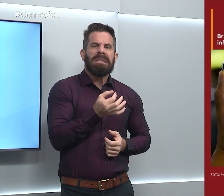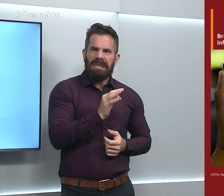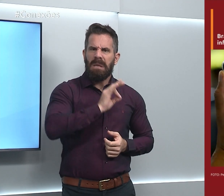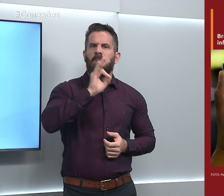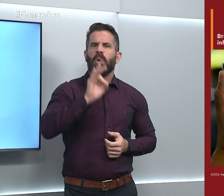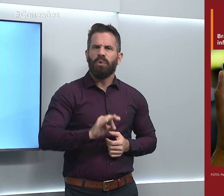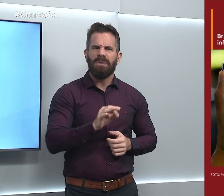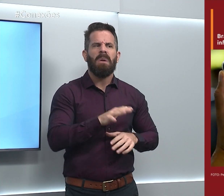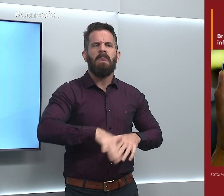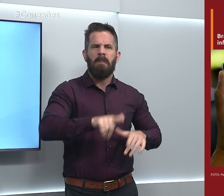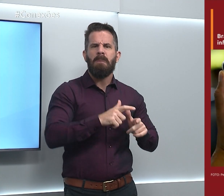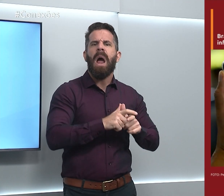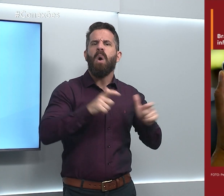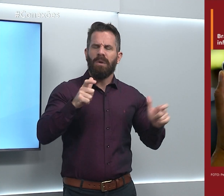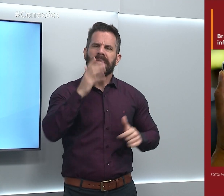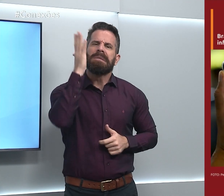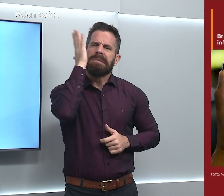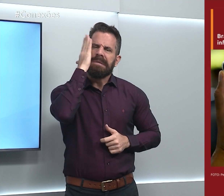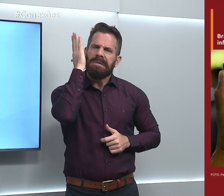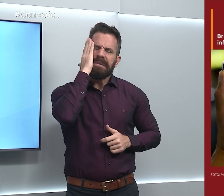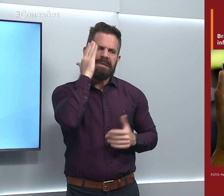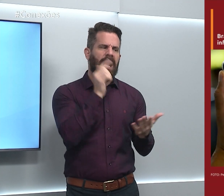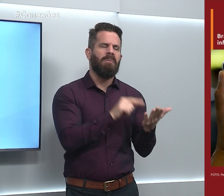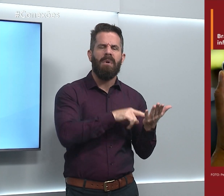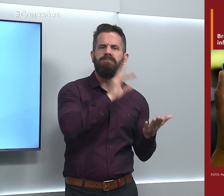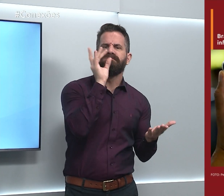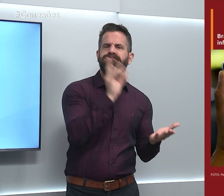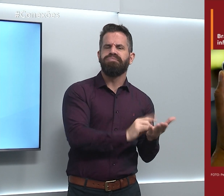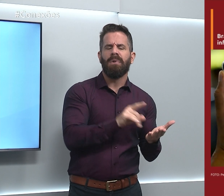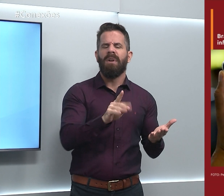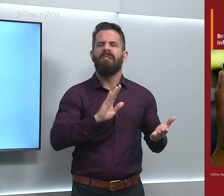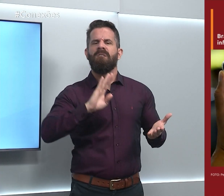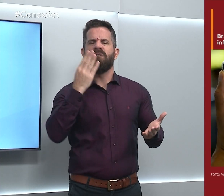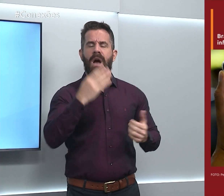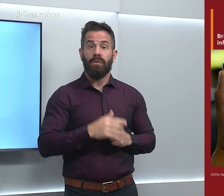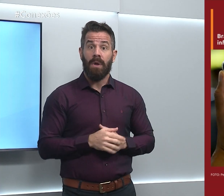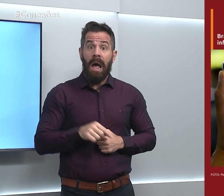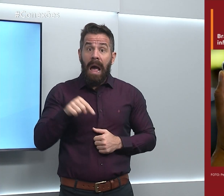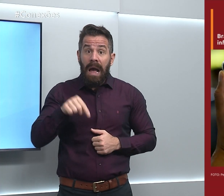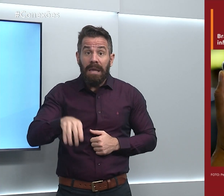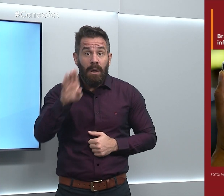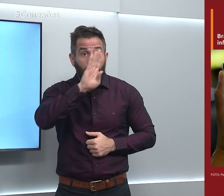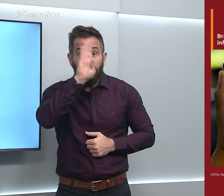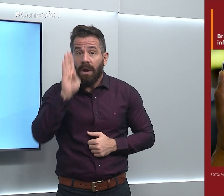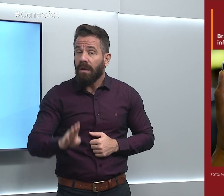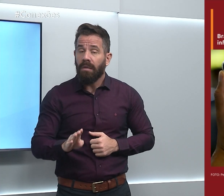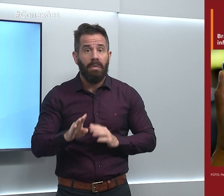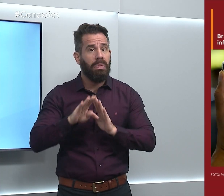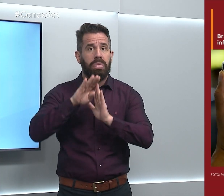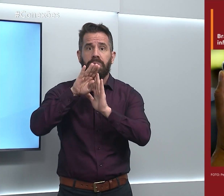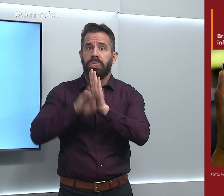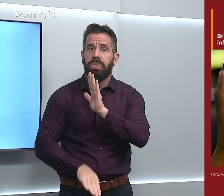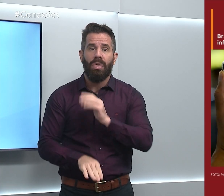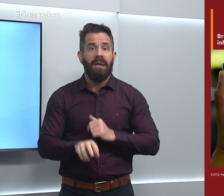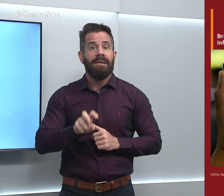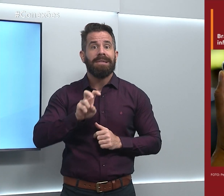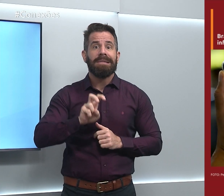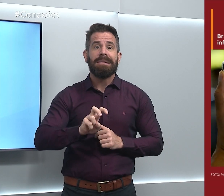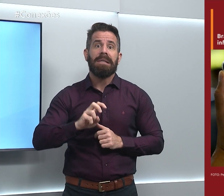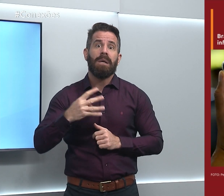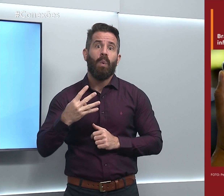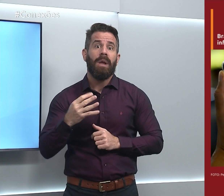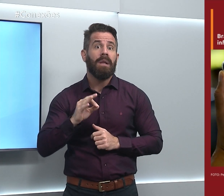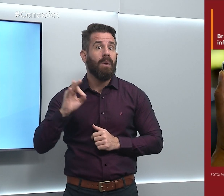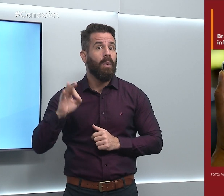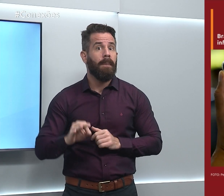conseguem distinguir o que é verdadeiro e falso. Já aqui no Brasil, essa média ficou abaixo disso.